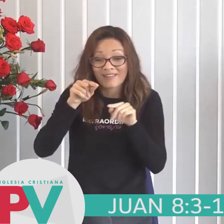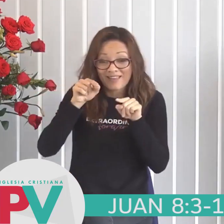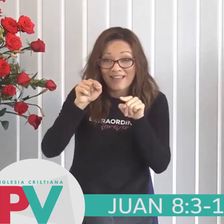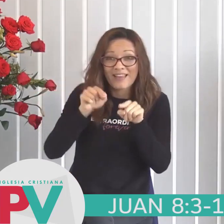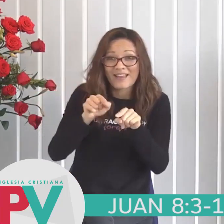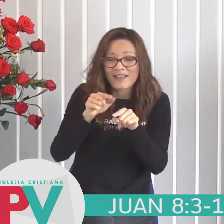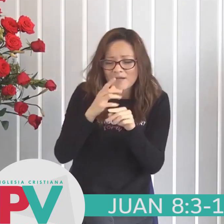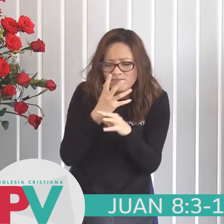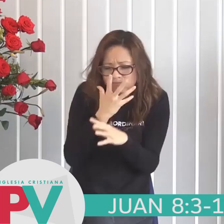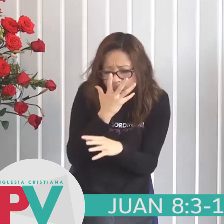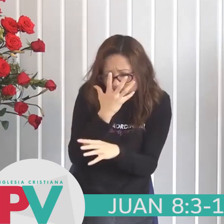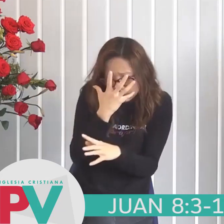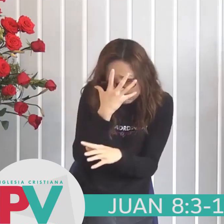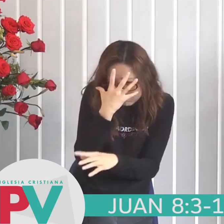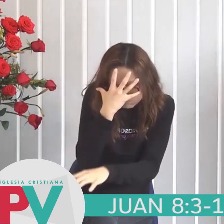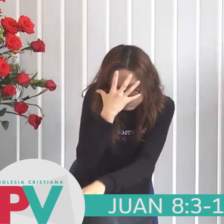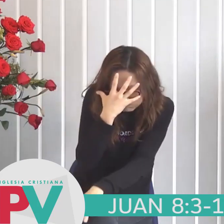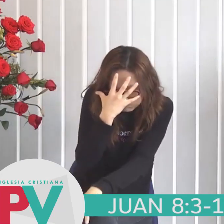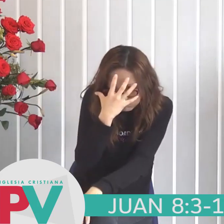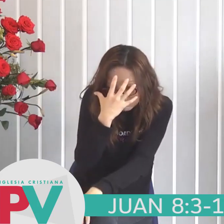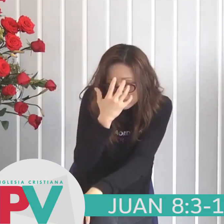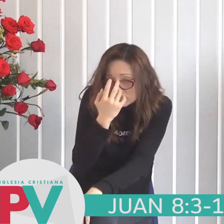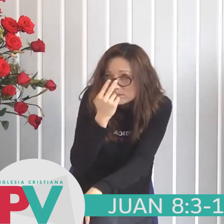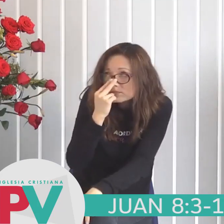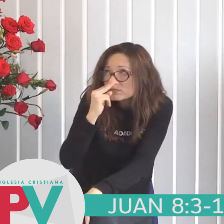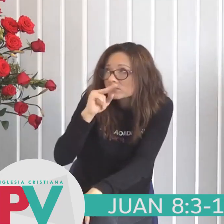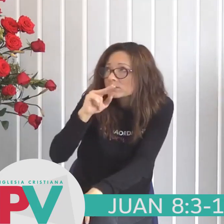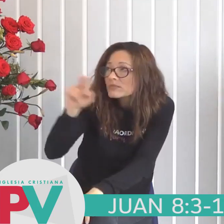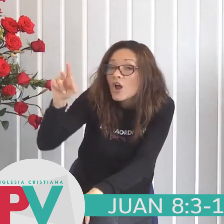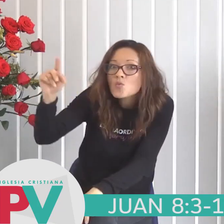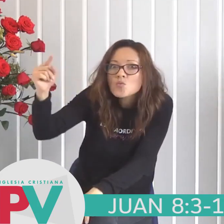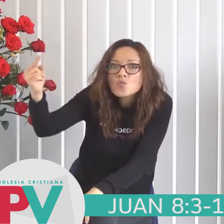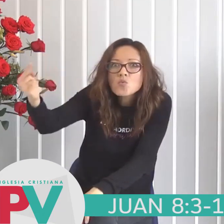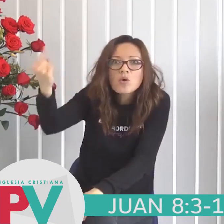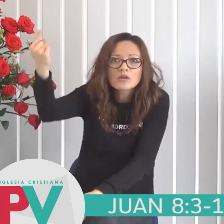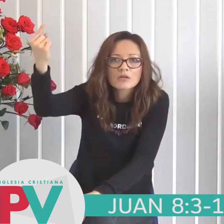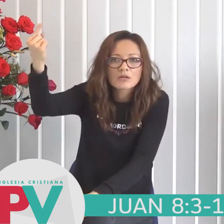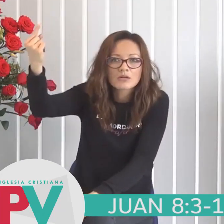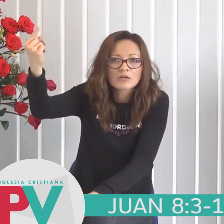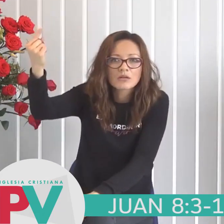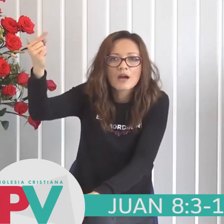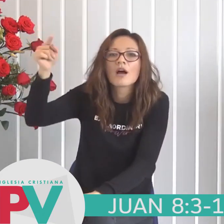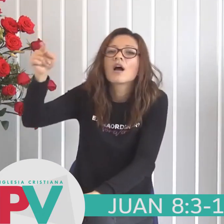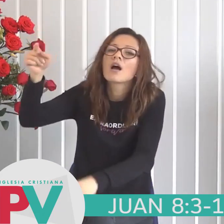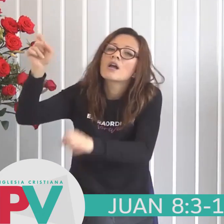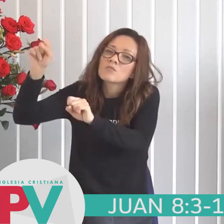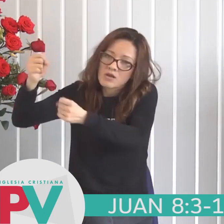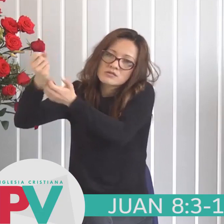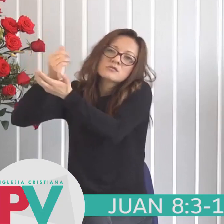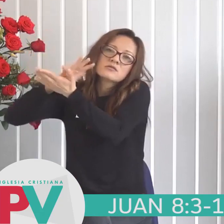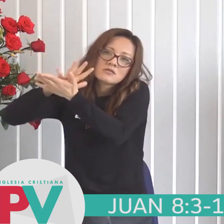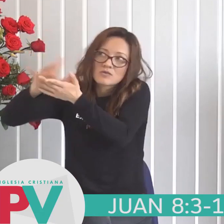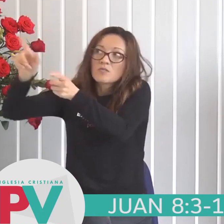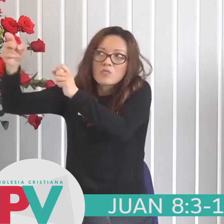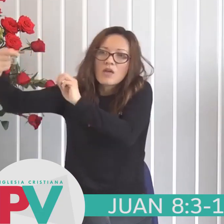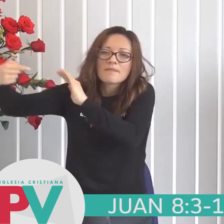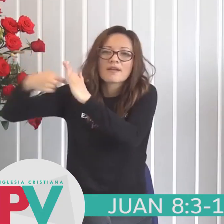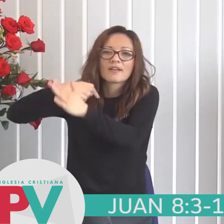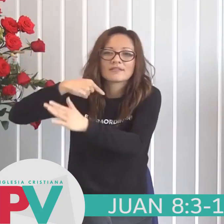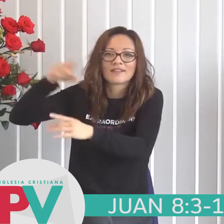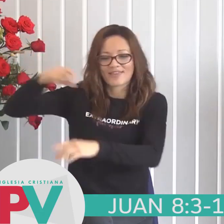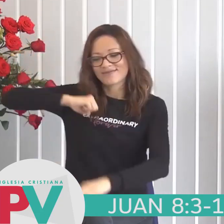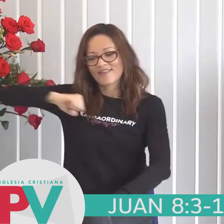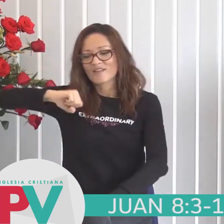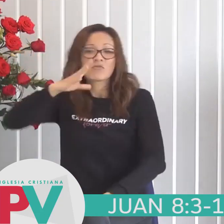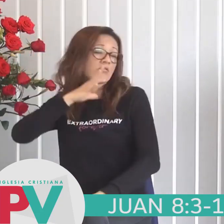la avergonzada frente al único que era santo y que